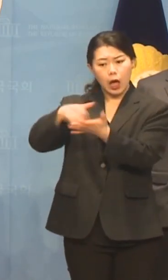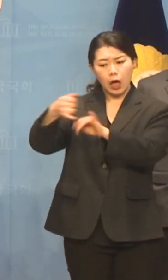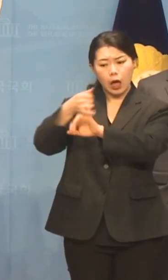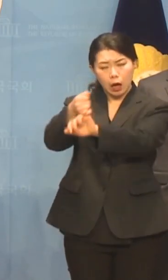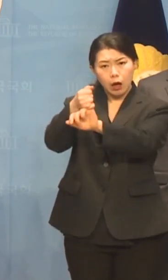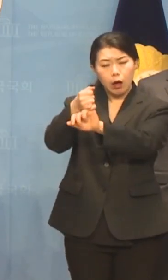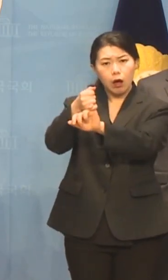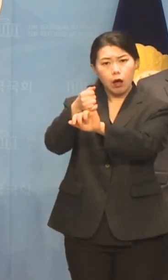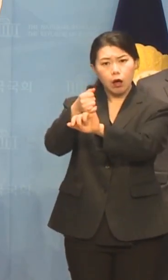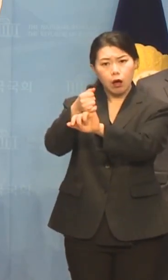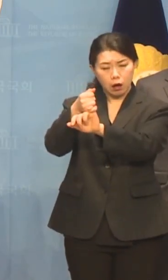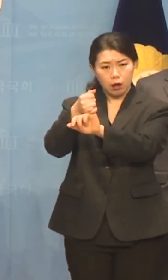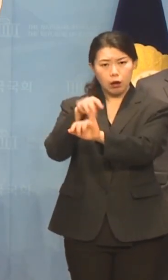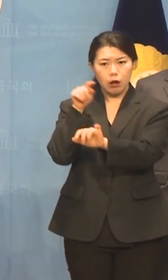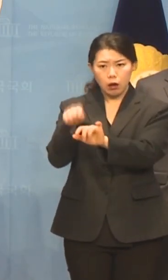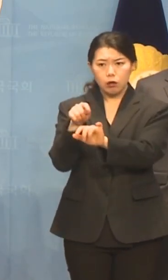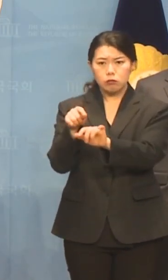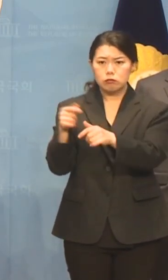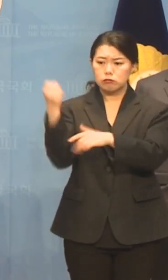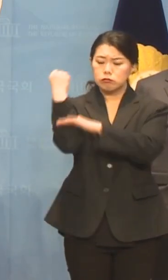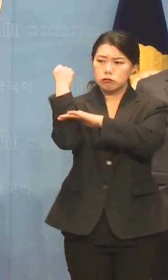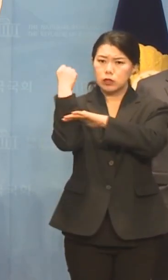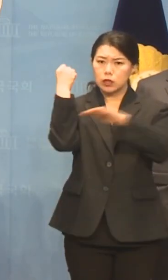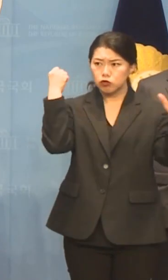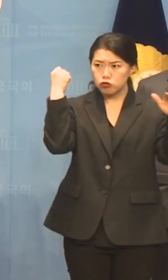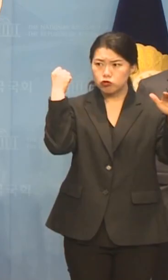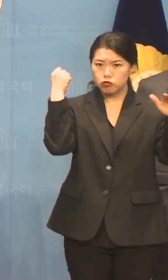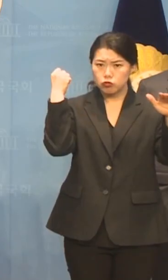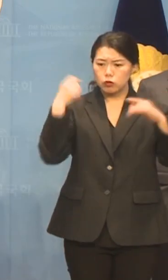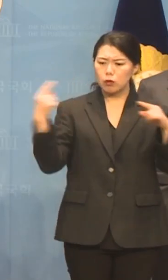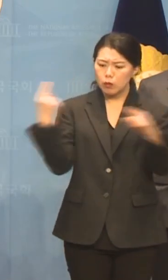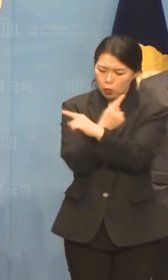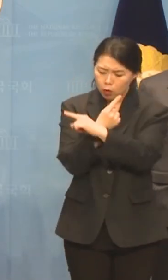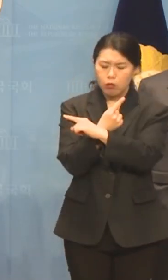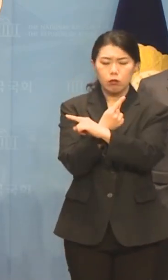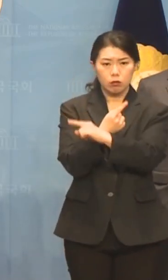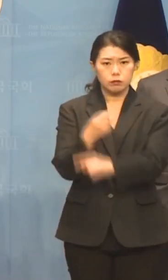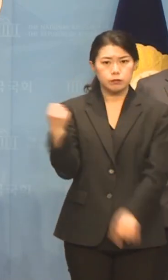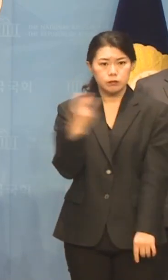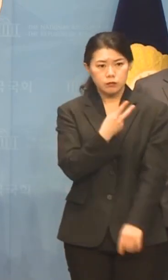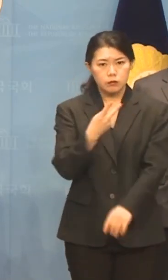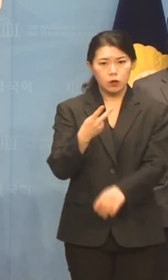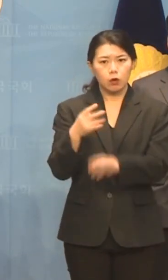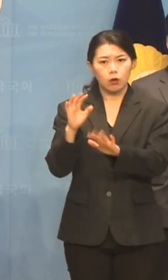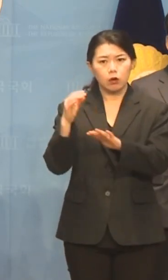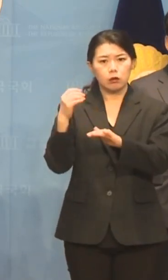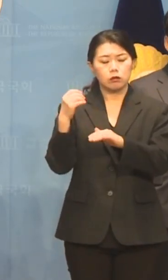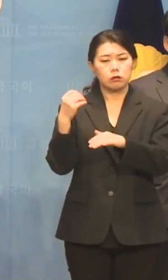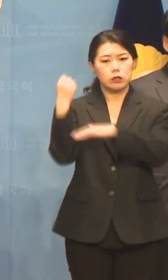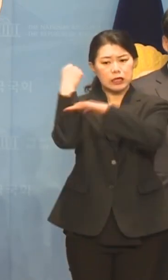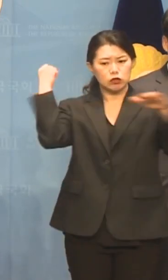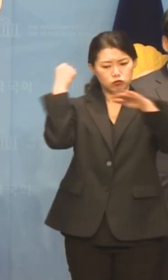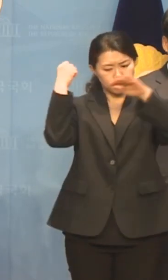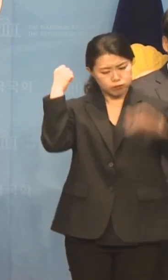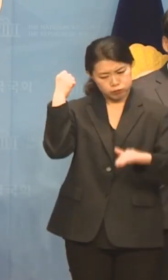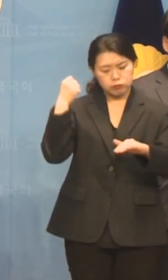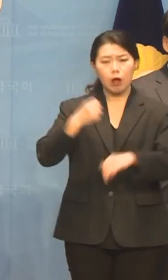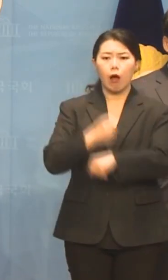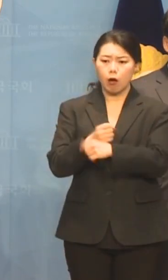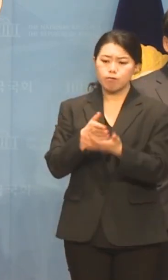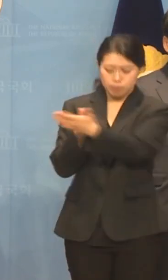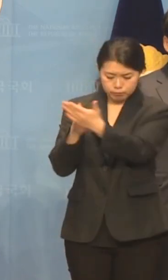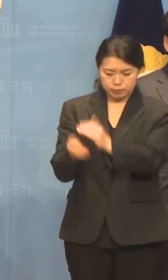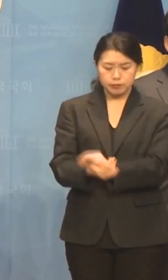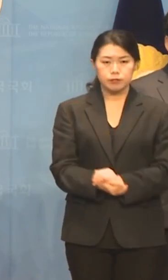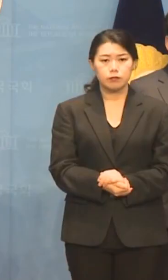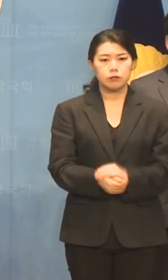의무 도입 물량의 합리적 기준 시점부터 변경하여 쌀 의무 수입 물량을 감축할 것을